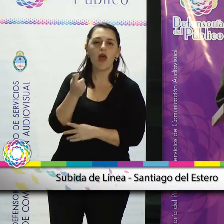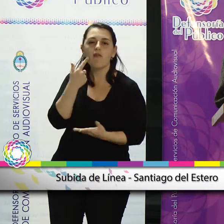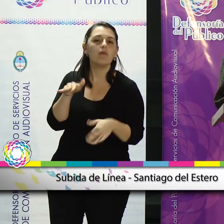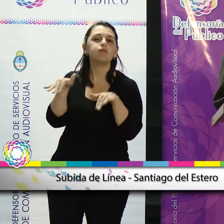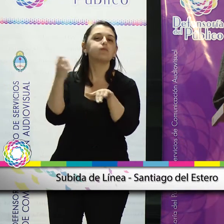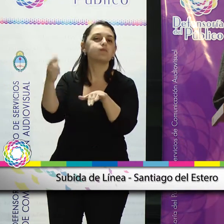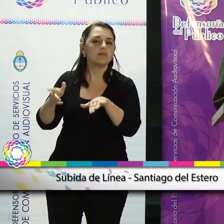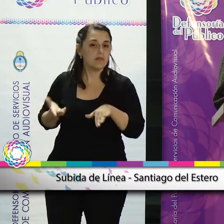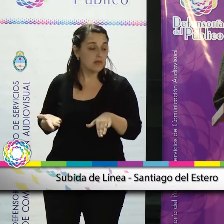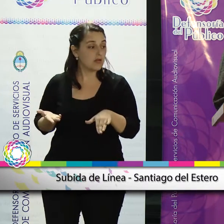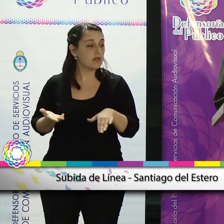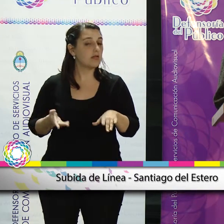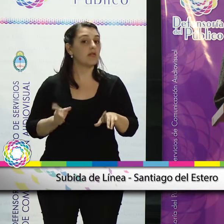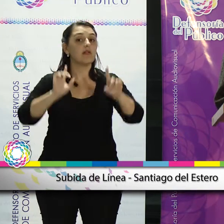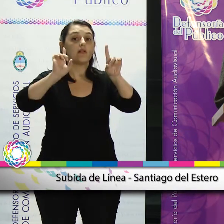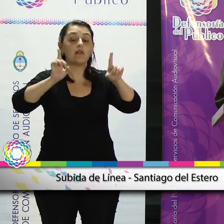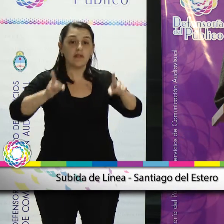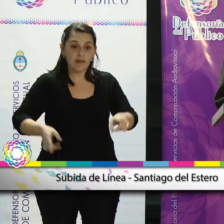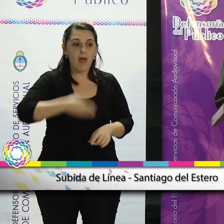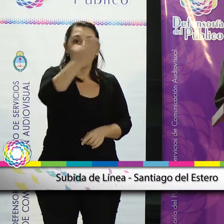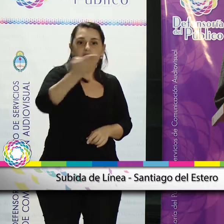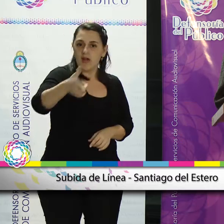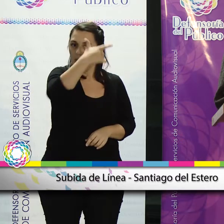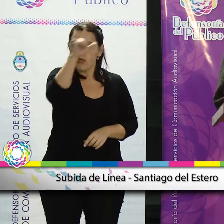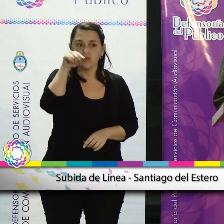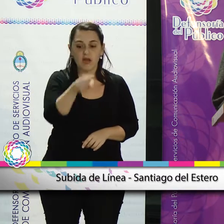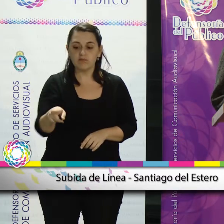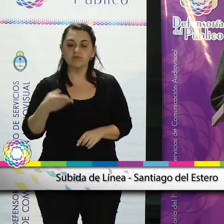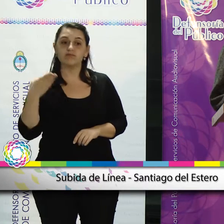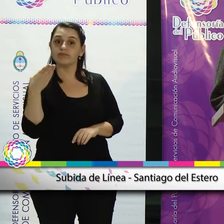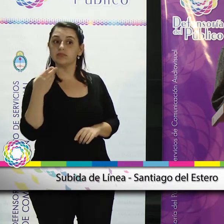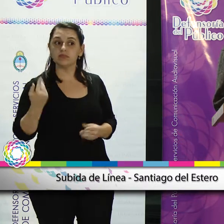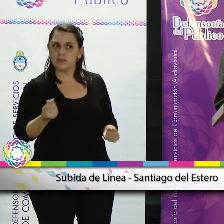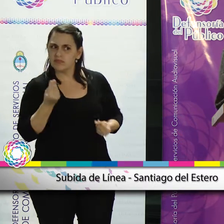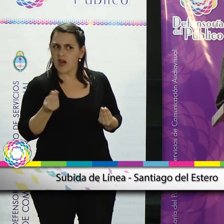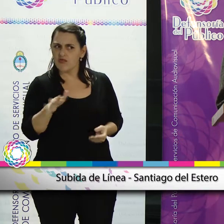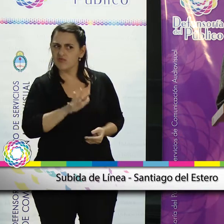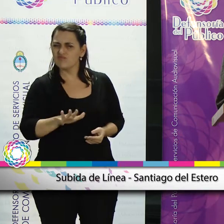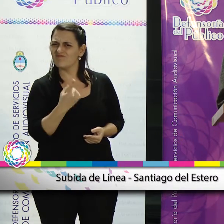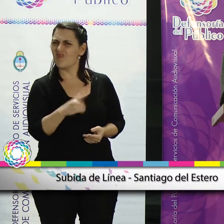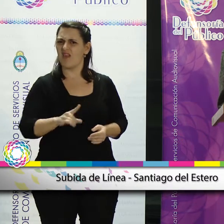y una acción al de la de la policía durante este suceso que era bastante extraño